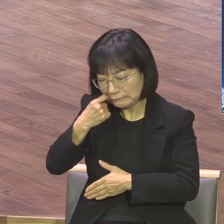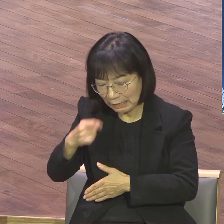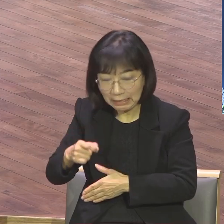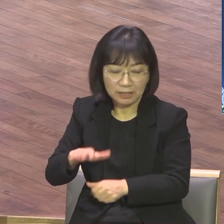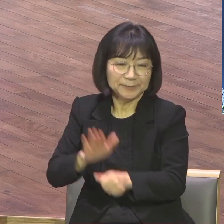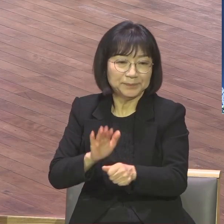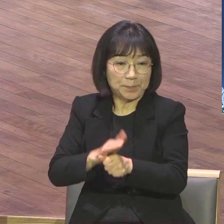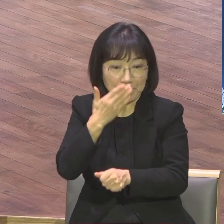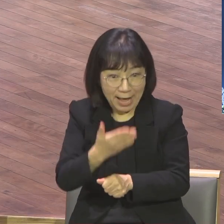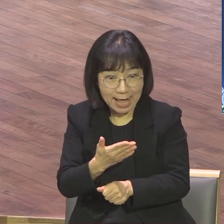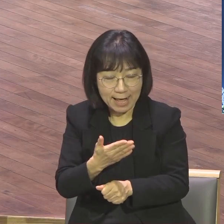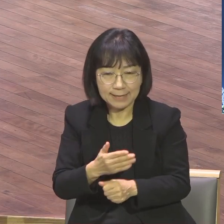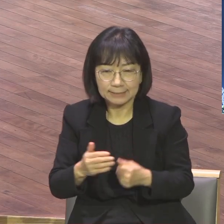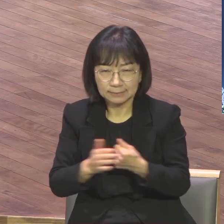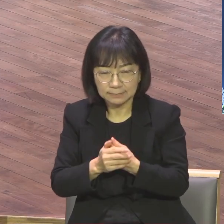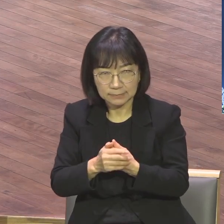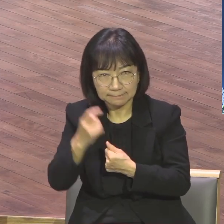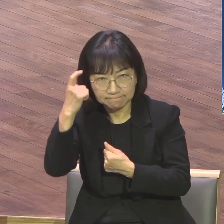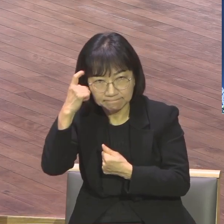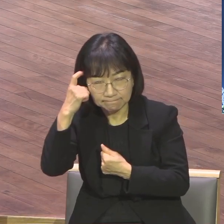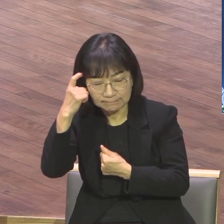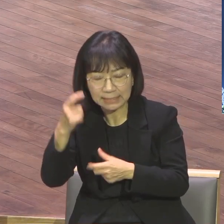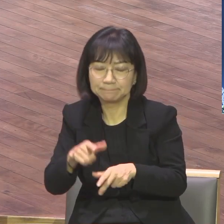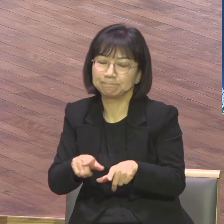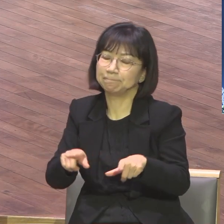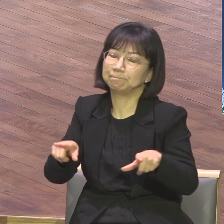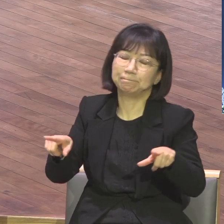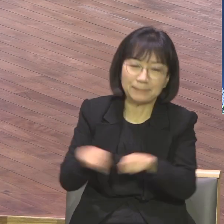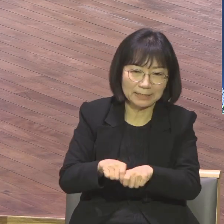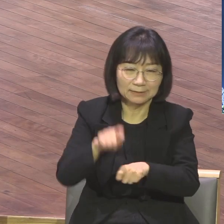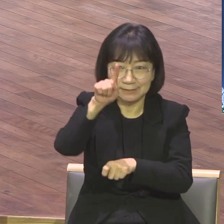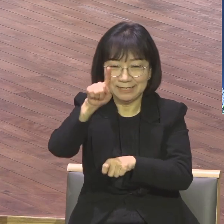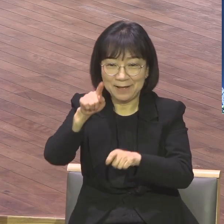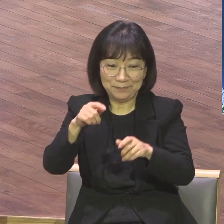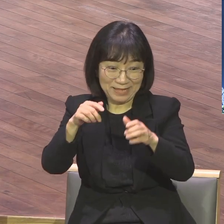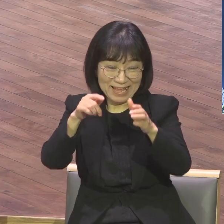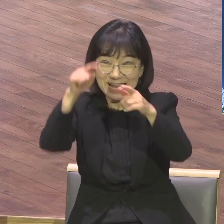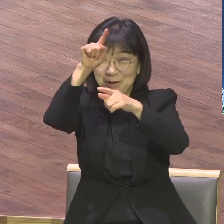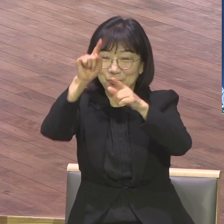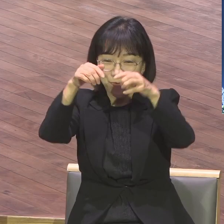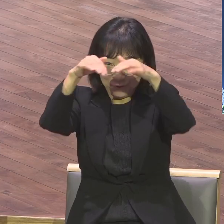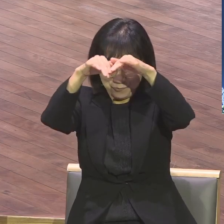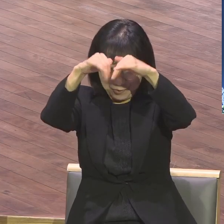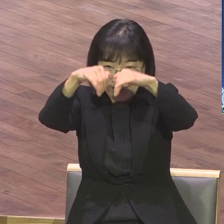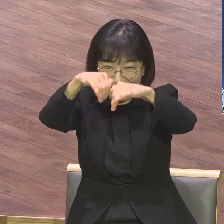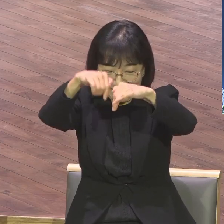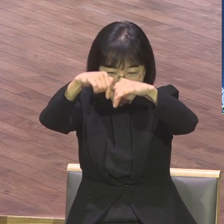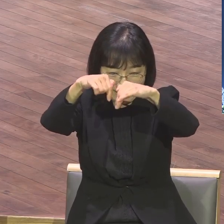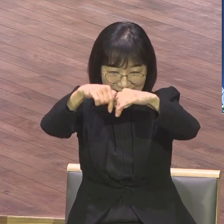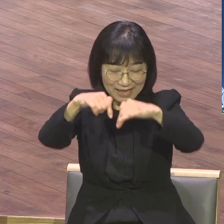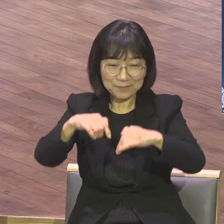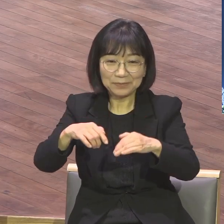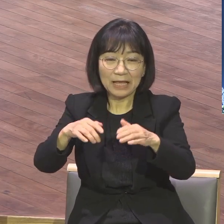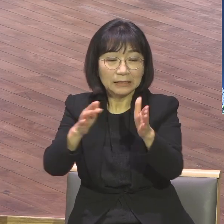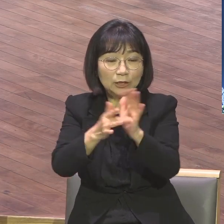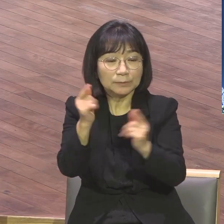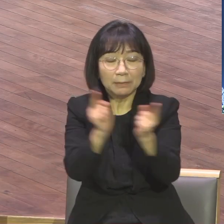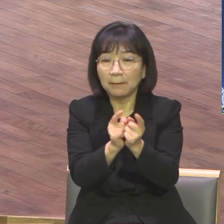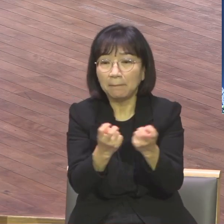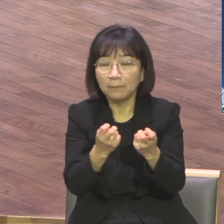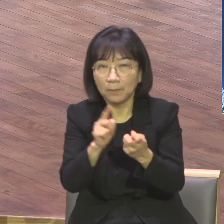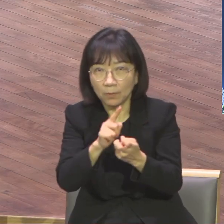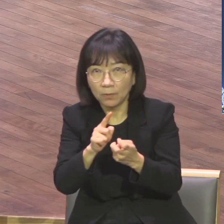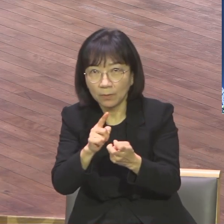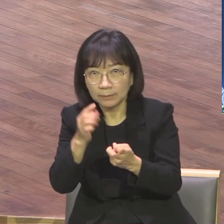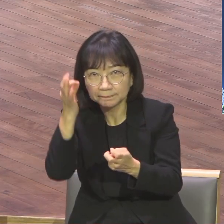그래서 믿음의 성붓을 던집니다. 그것이 바로 예수님이 계시는 그 앞에 내리기 위해서 지붕을